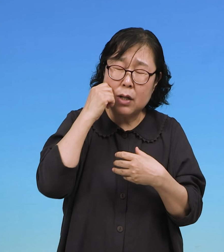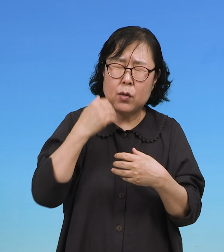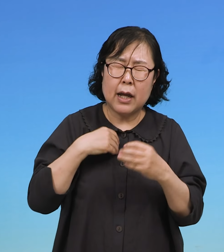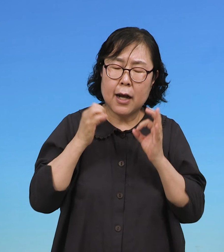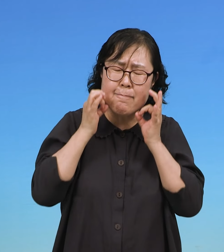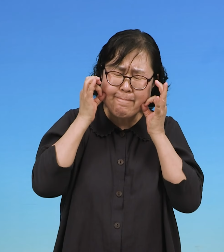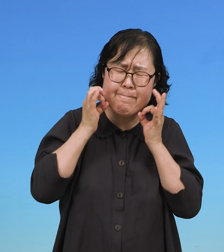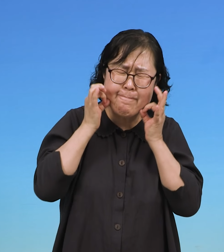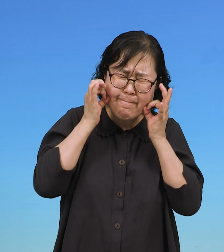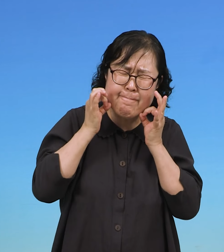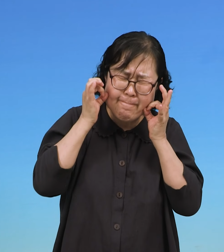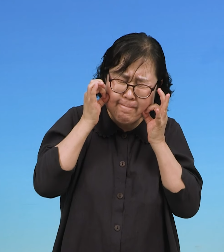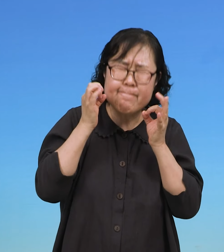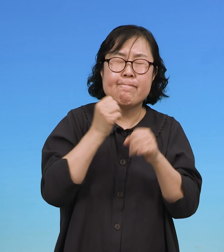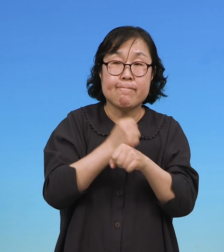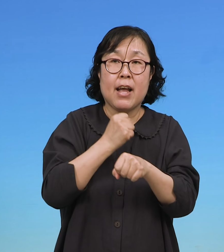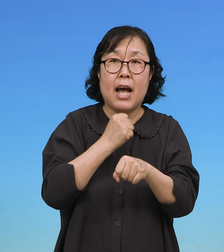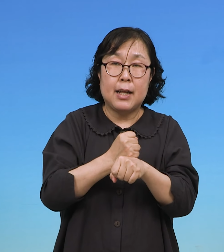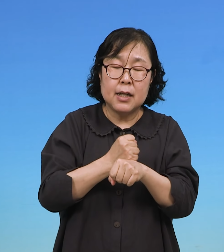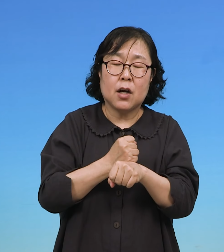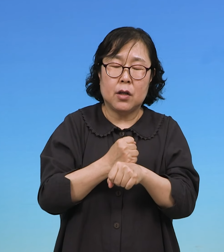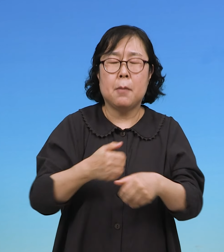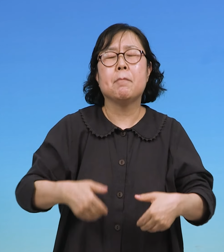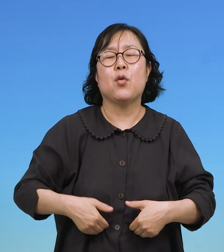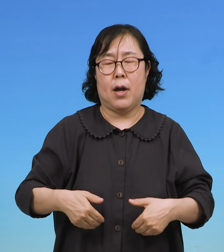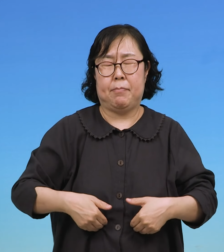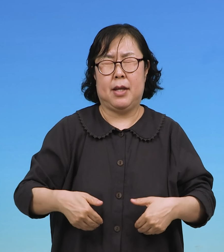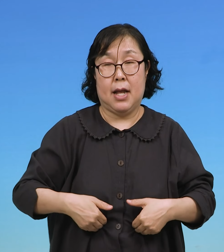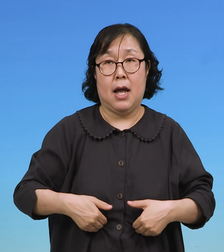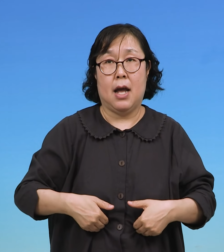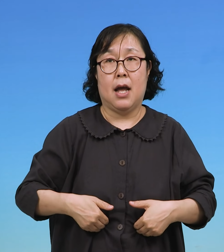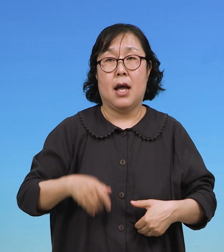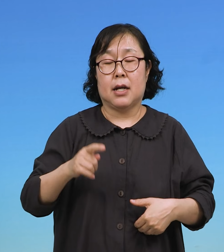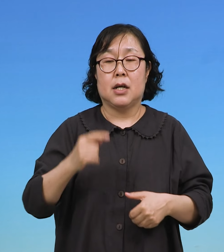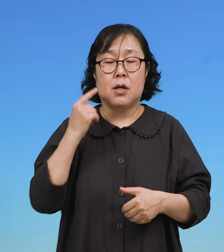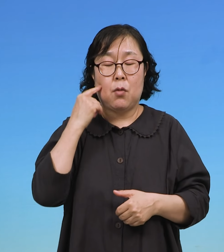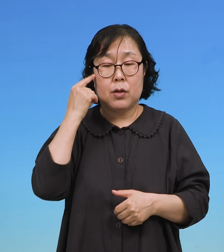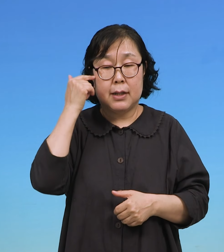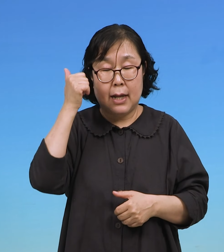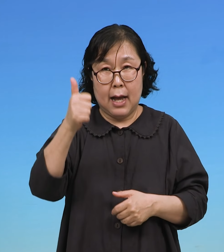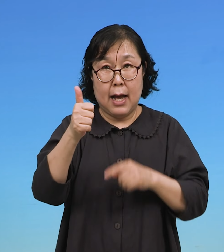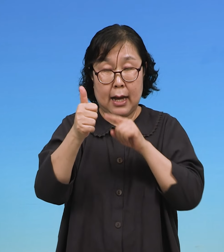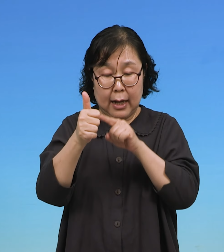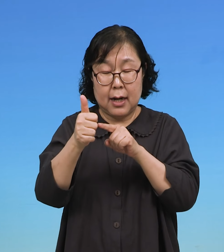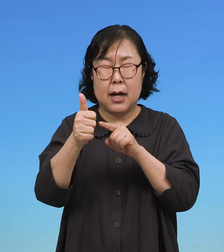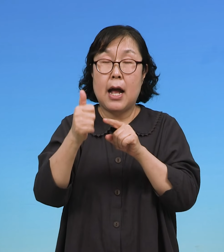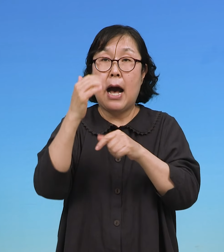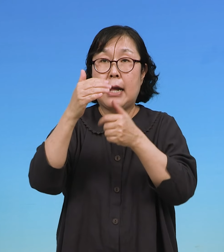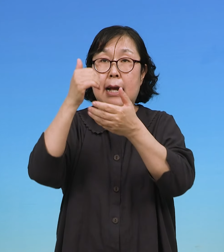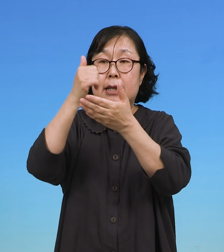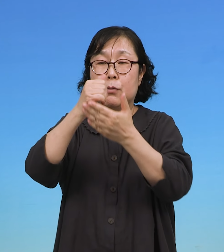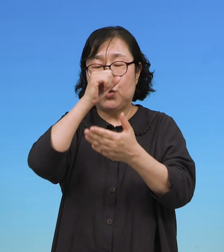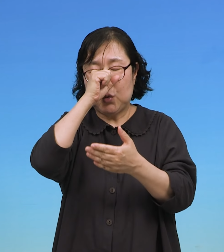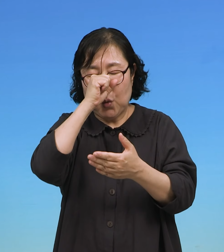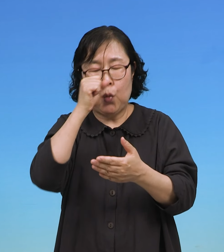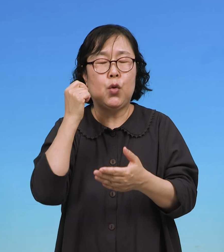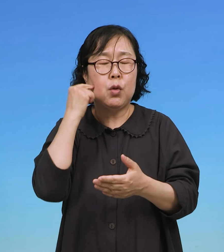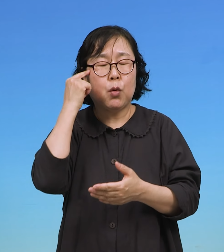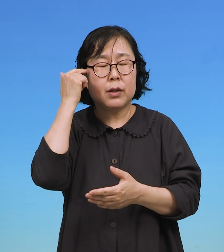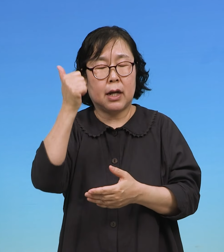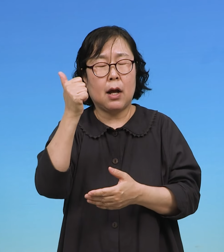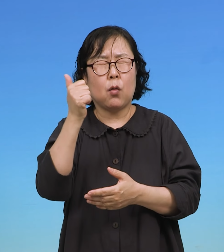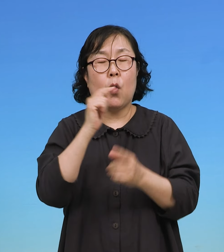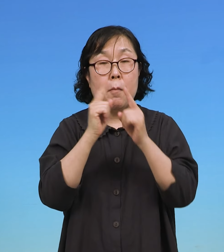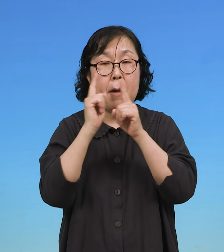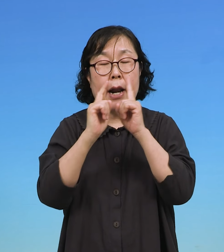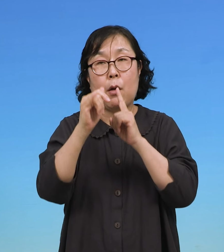하는 데까지는 하려고 애쓰는 이런 몸부림이 있는 그 목사를 하나님은 좋은